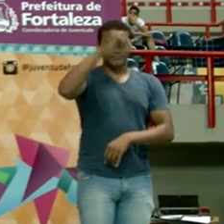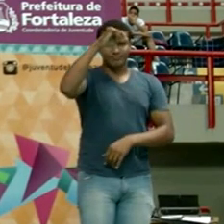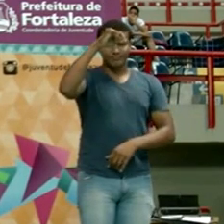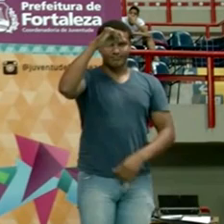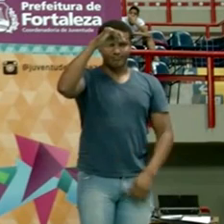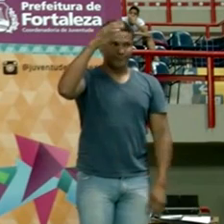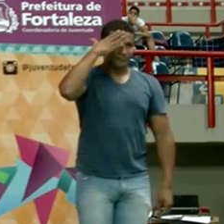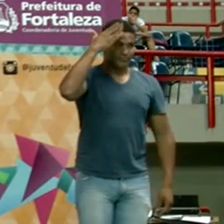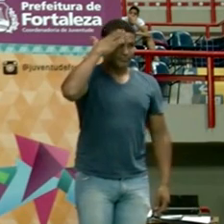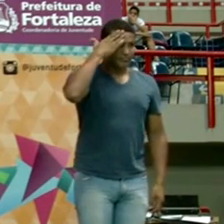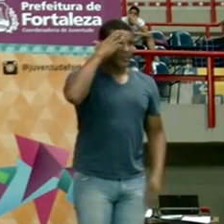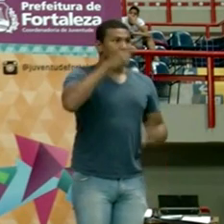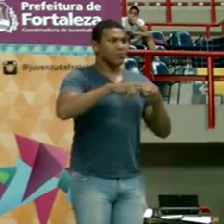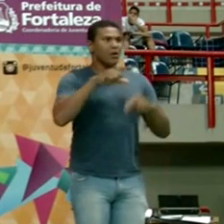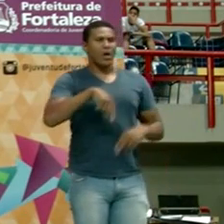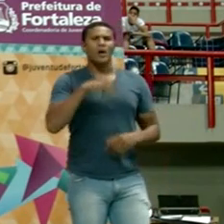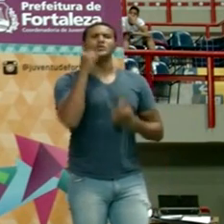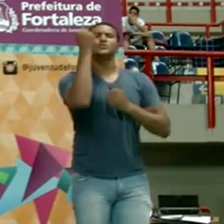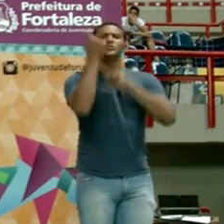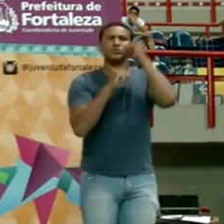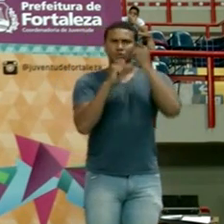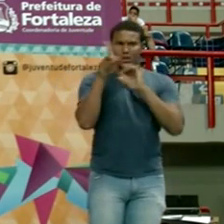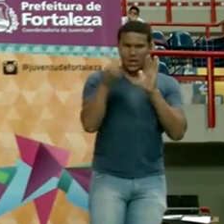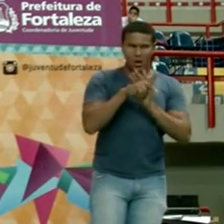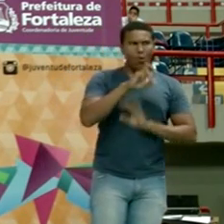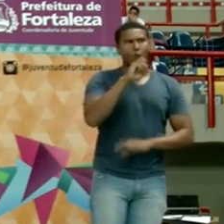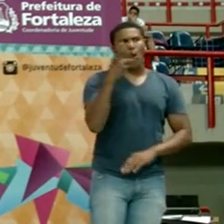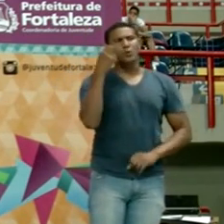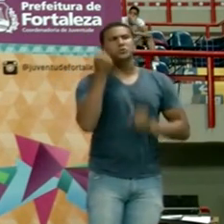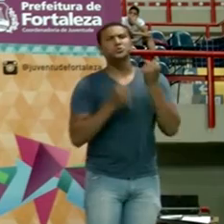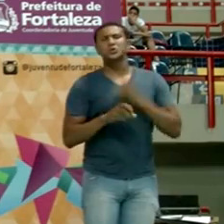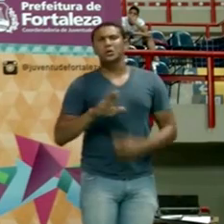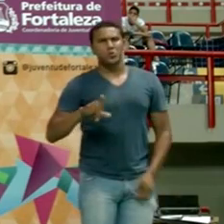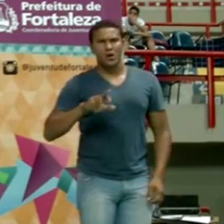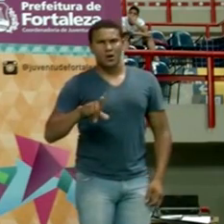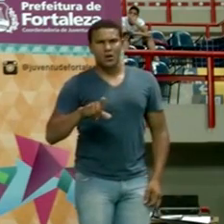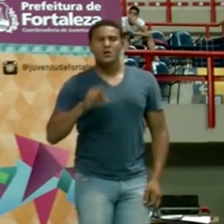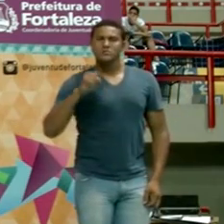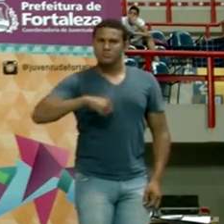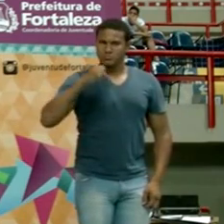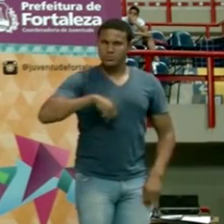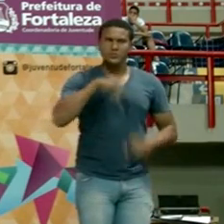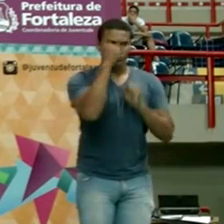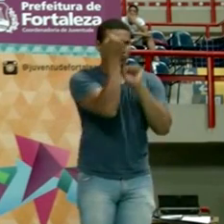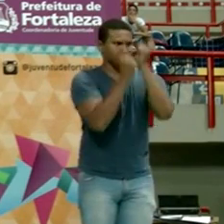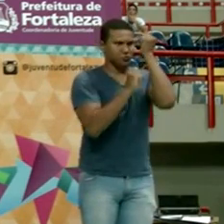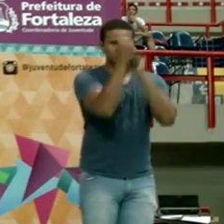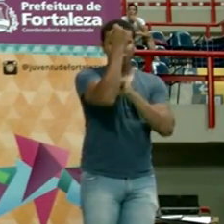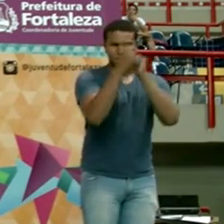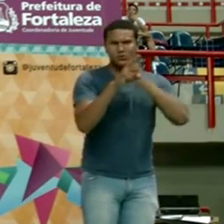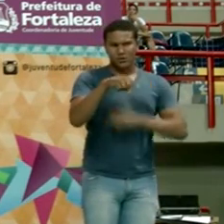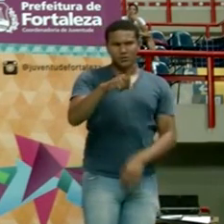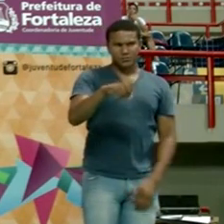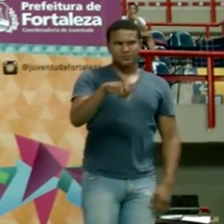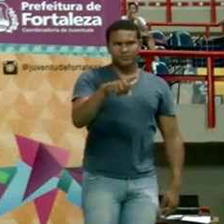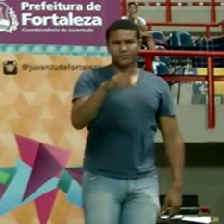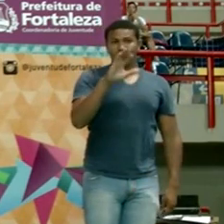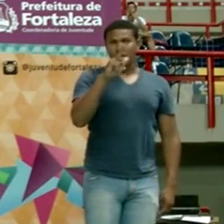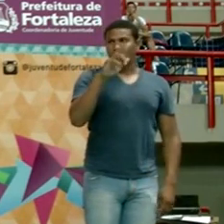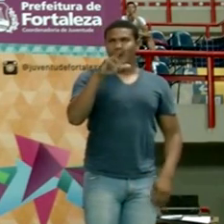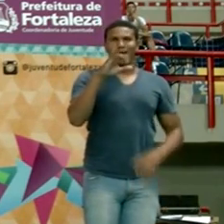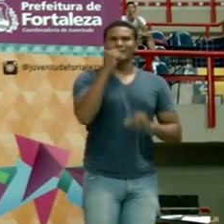O Brasil é um país industrializado ou não? Sim, ele é industrializado, claro. Ainda é